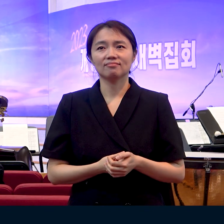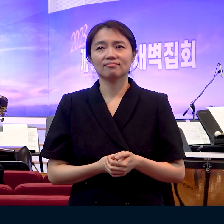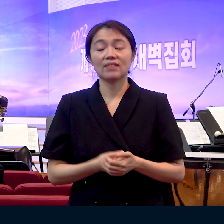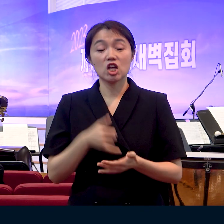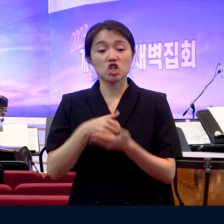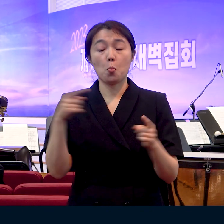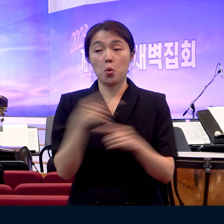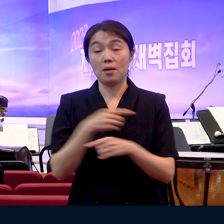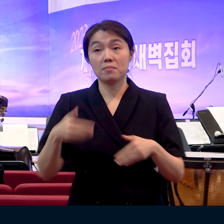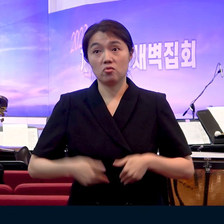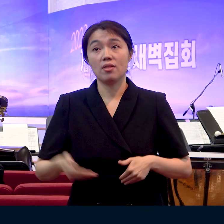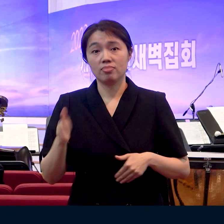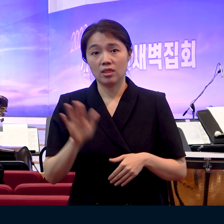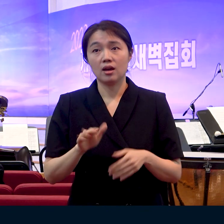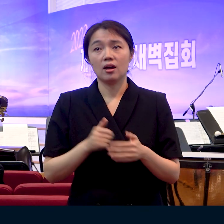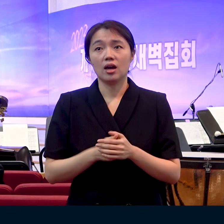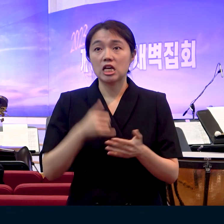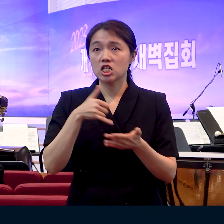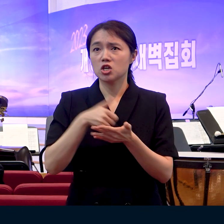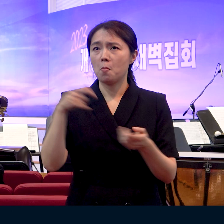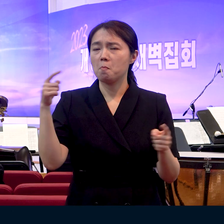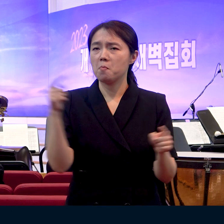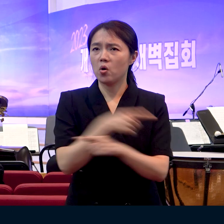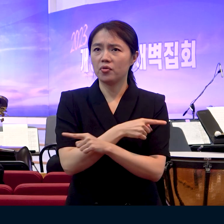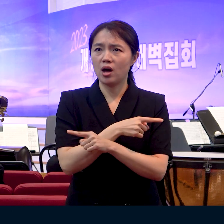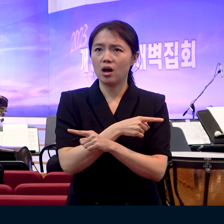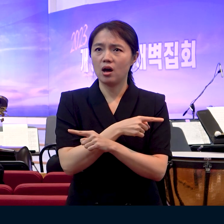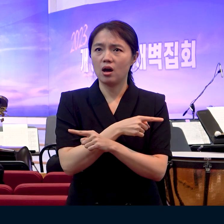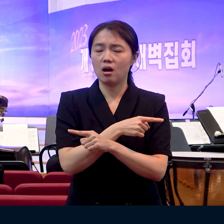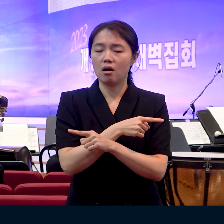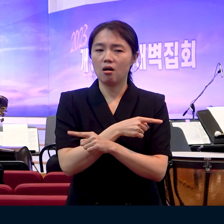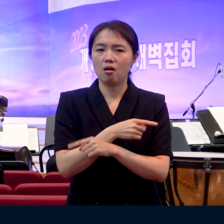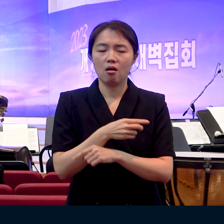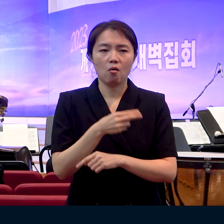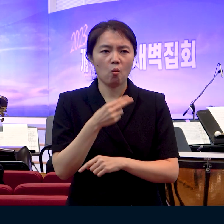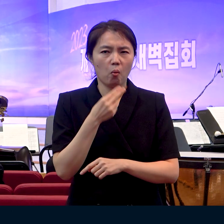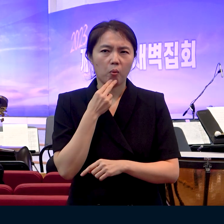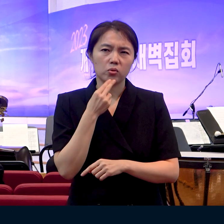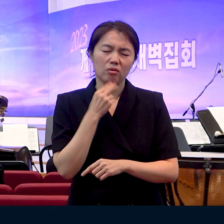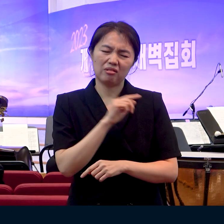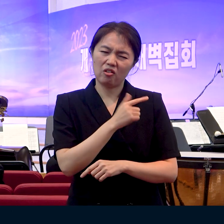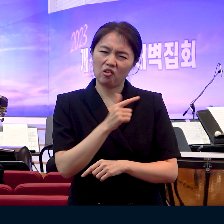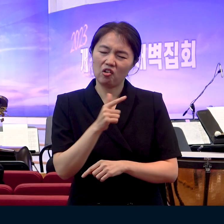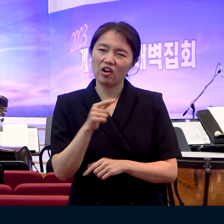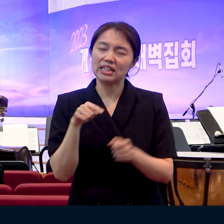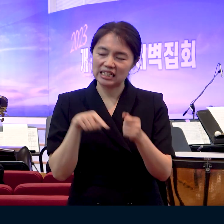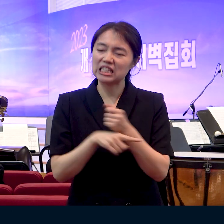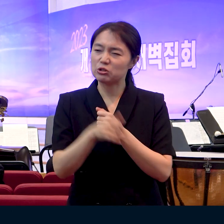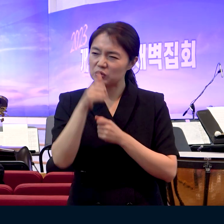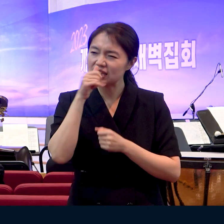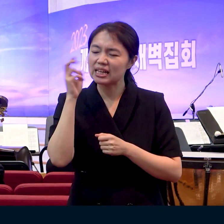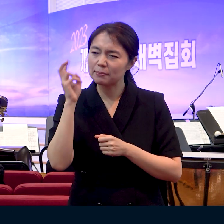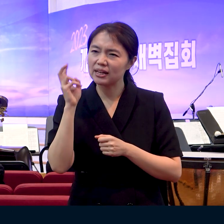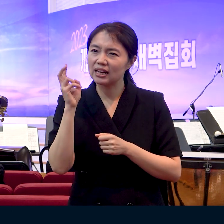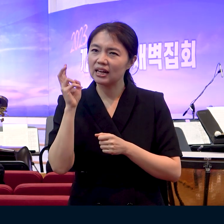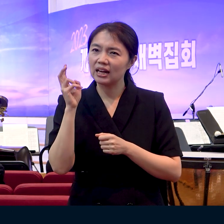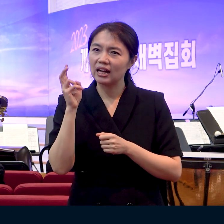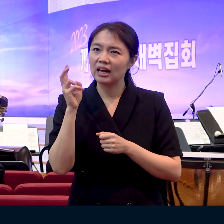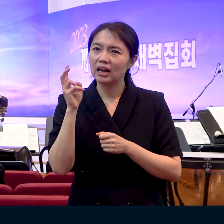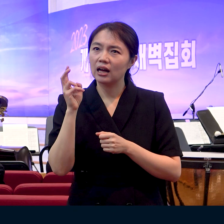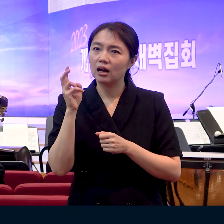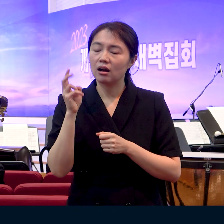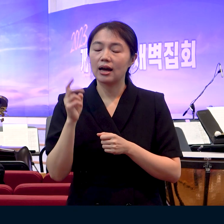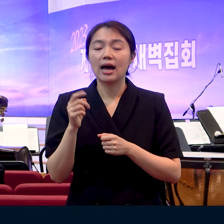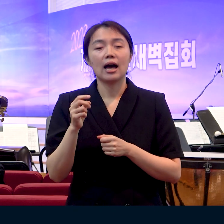인격이 변해야 되는데, 그 인격이 변하는 이 부분에서 뭔가 문제가 생긴 거예요. 뭐 여러 가지 이유가 있겠지만 가장 주된 것들이 뭐예요? 내면의